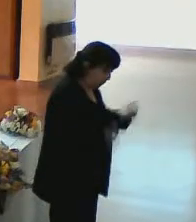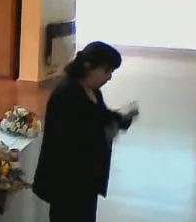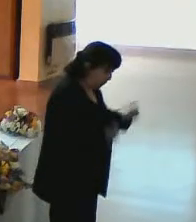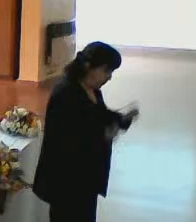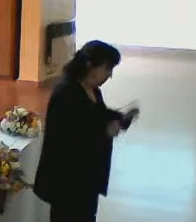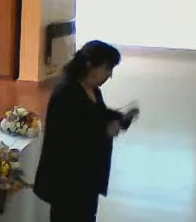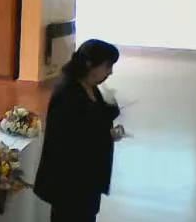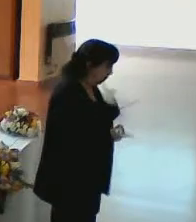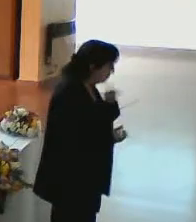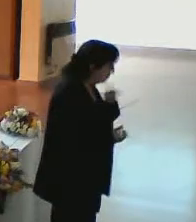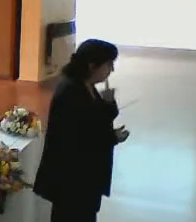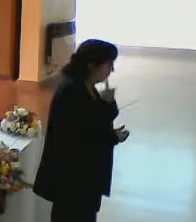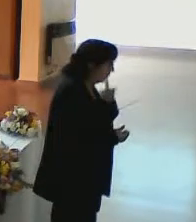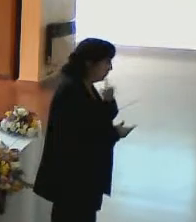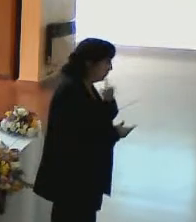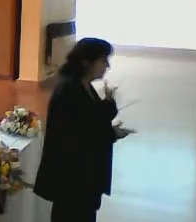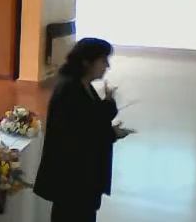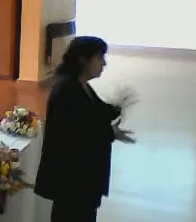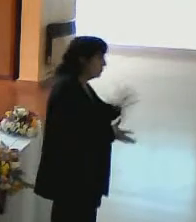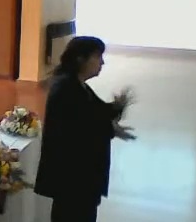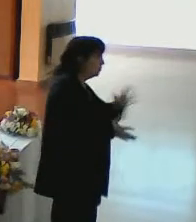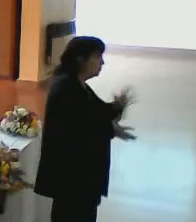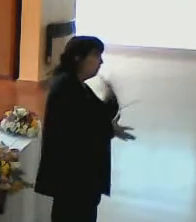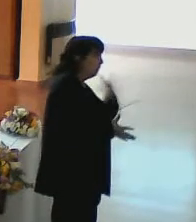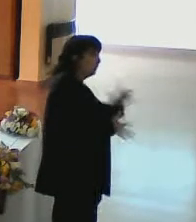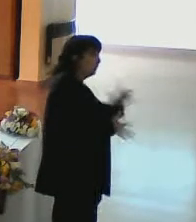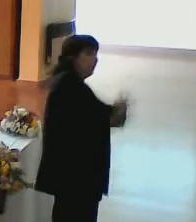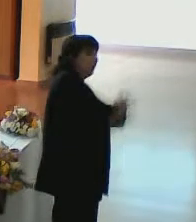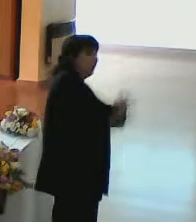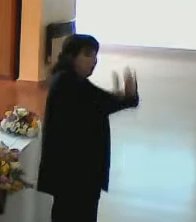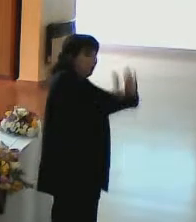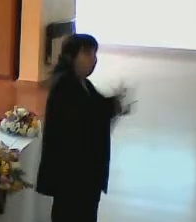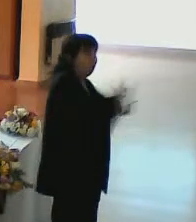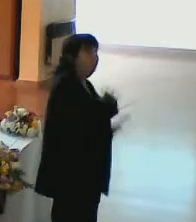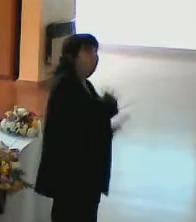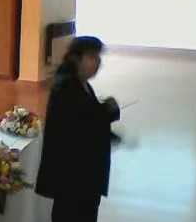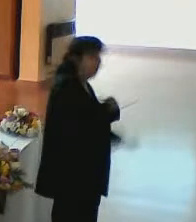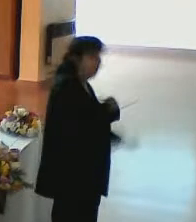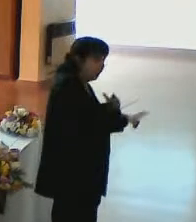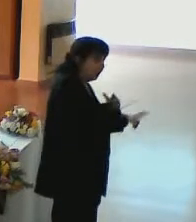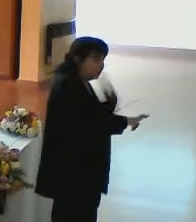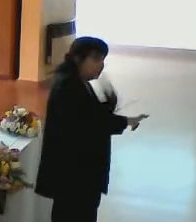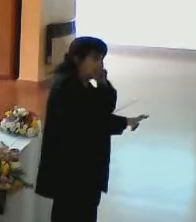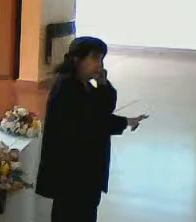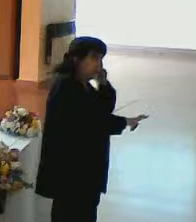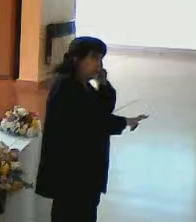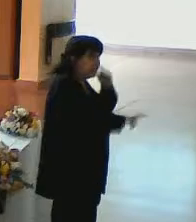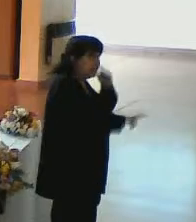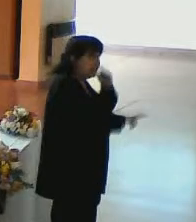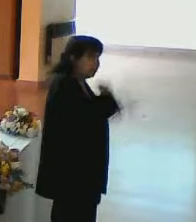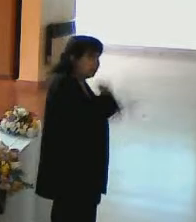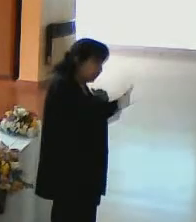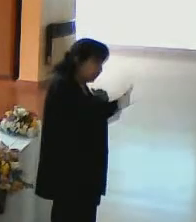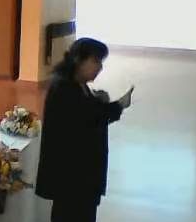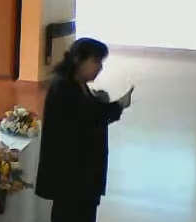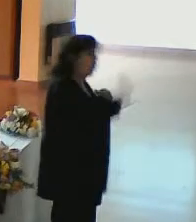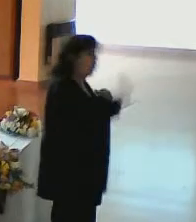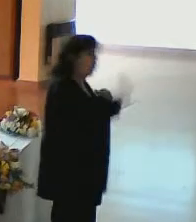veces pasan como desapercibidos y recién toman valor cuando el niño es más grande y cuando ingresa a la